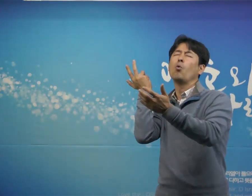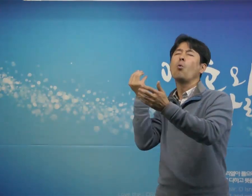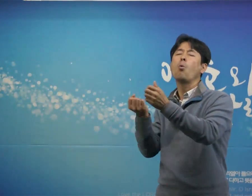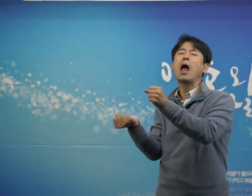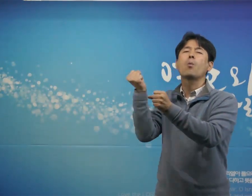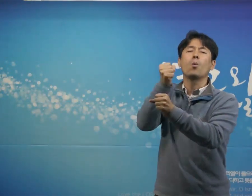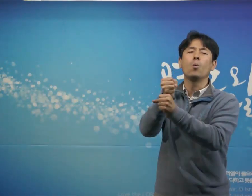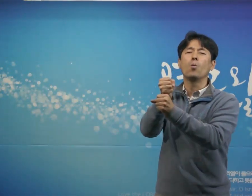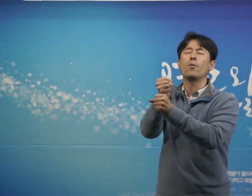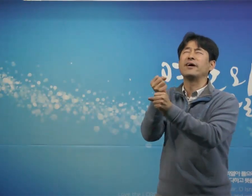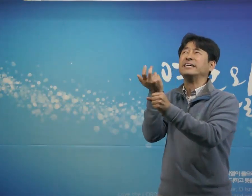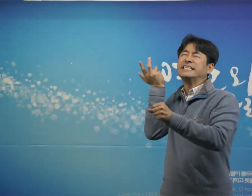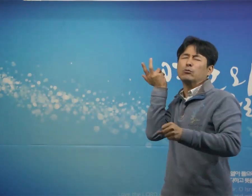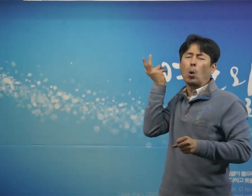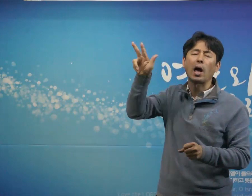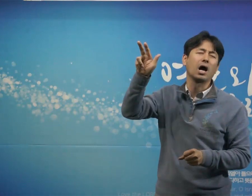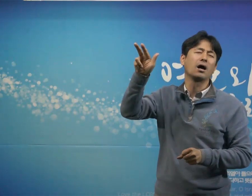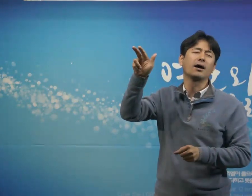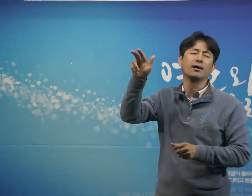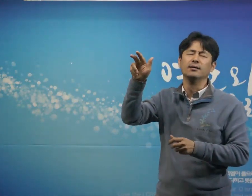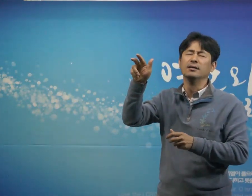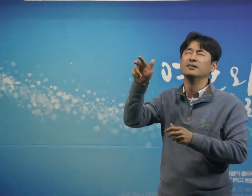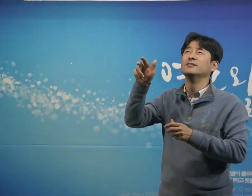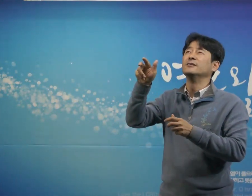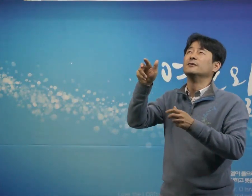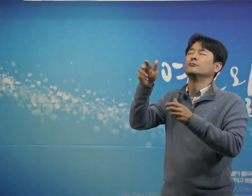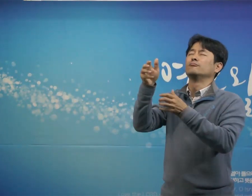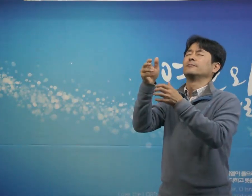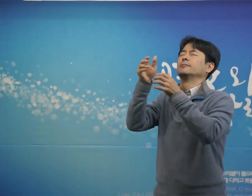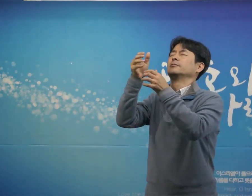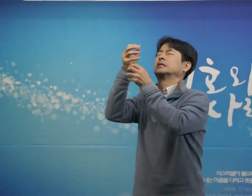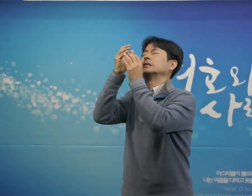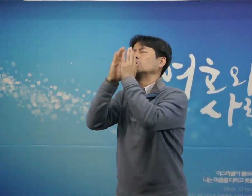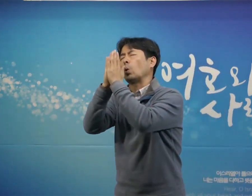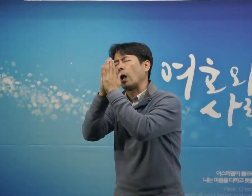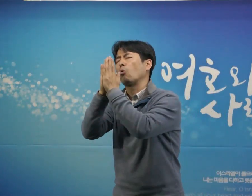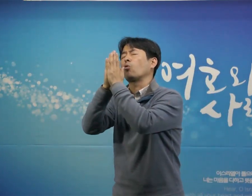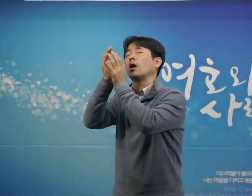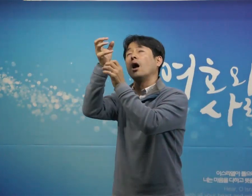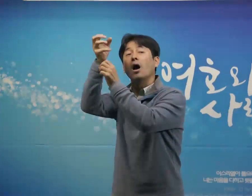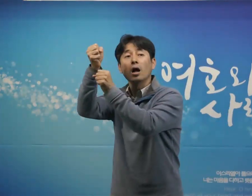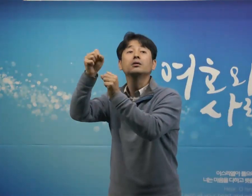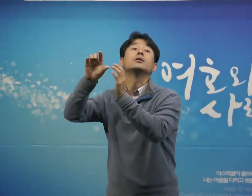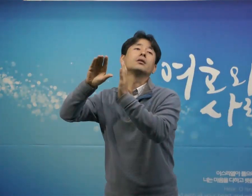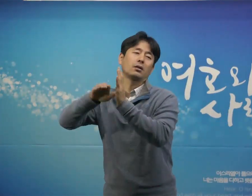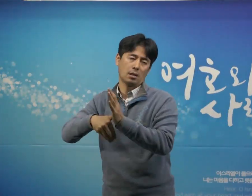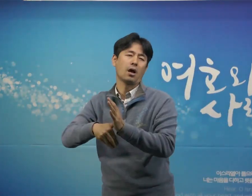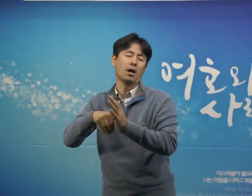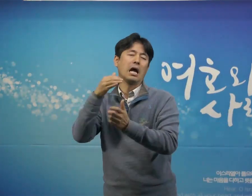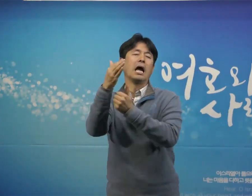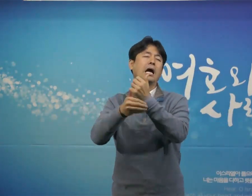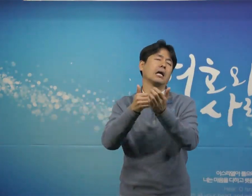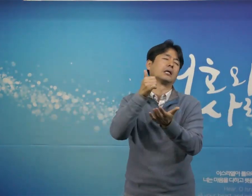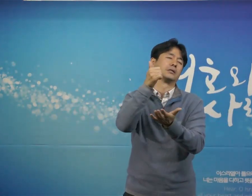하나님께 다시금 하나님과의 관계를 회복시키고자 하나님께 돌아가서 기도하고 하나님을 붙잡을